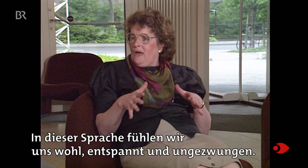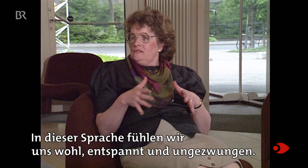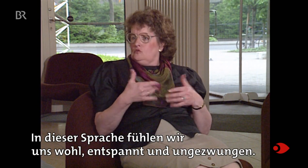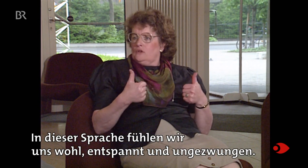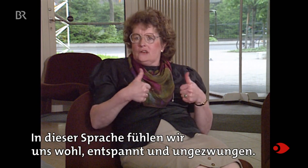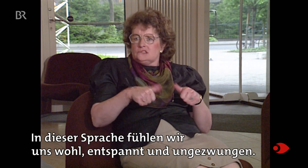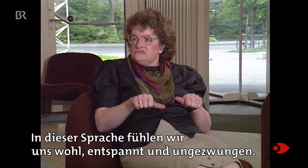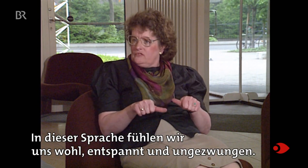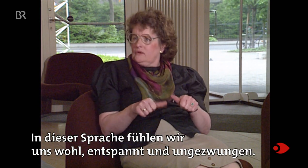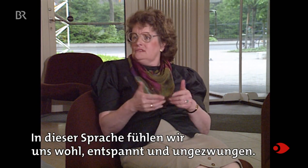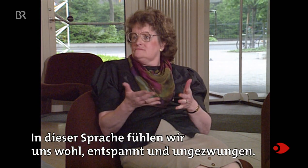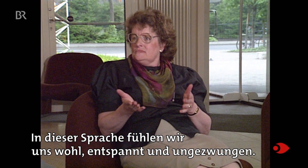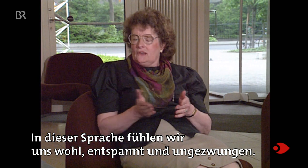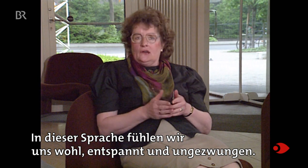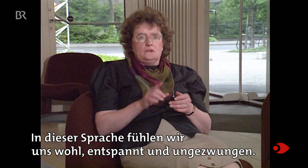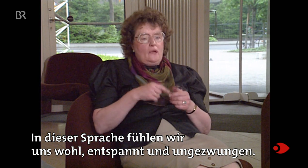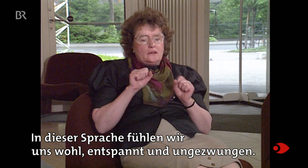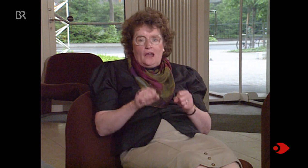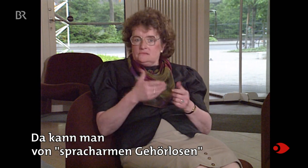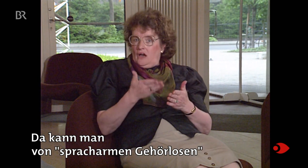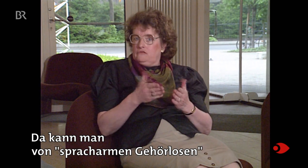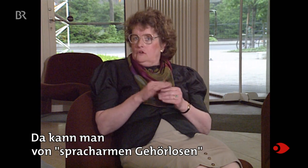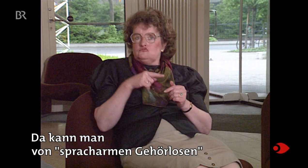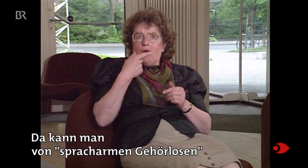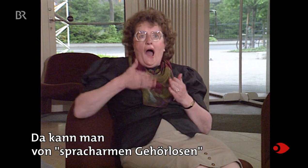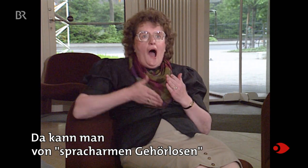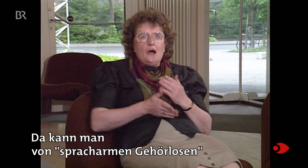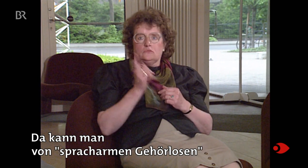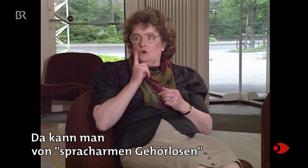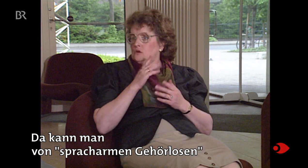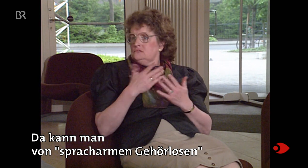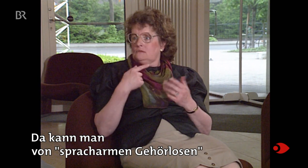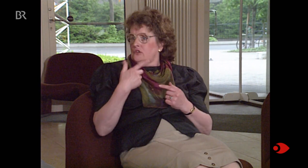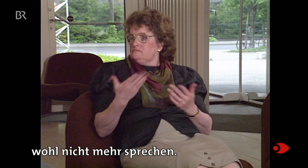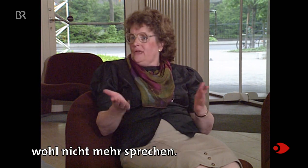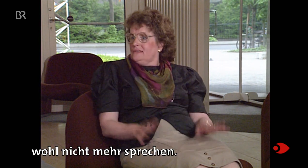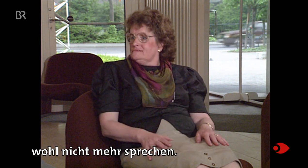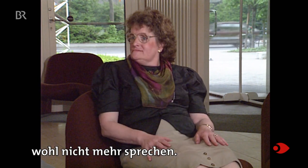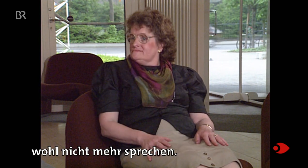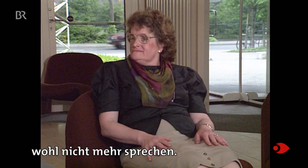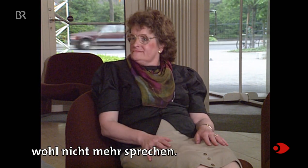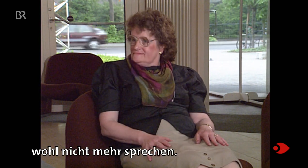entspannt und ungezwungen. Da kann man von spracharmen Gehörlosen wohl nicht mehr sprechen.